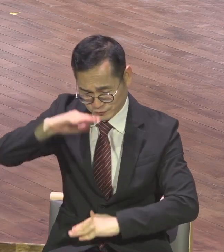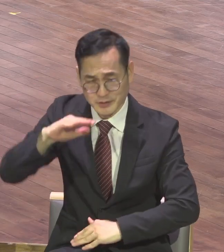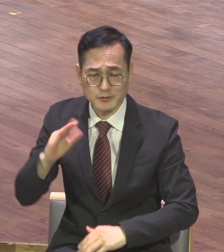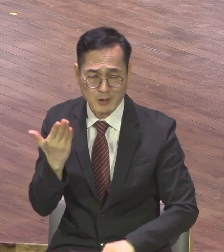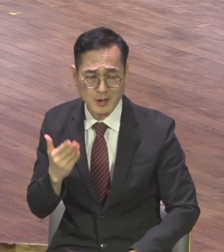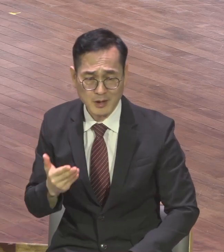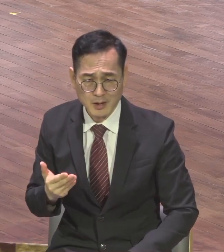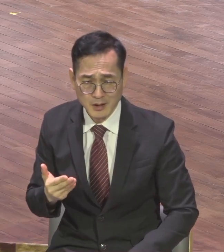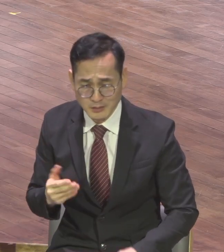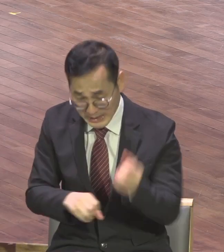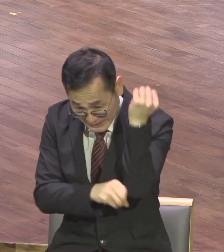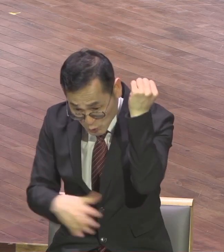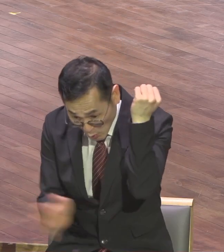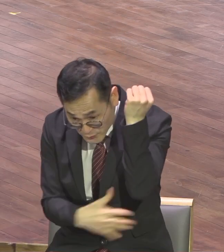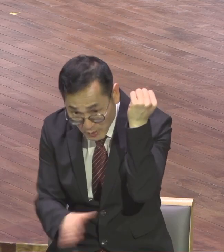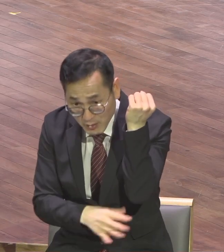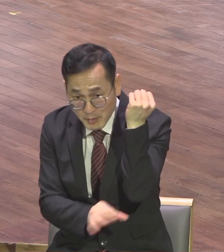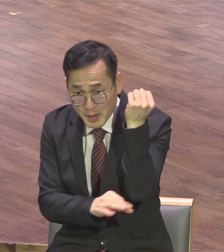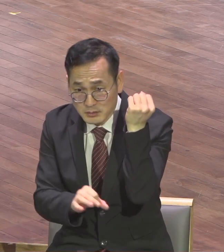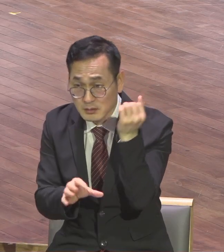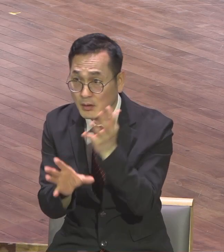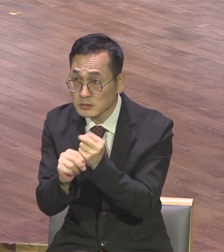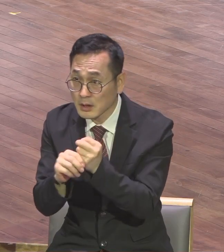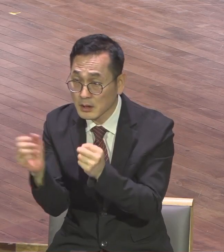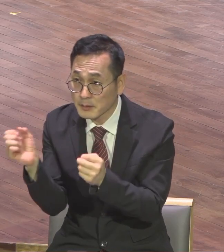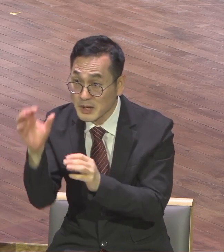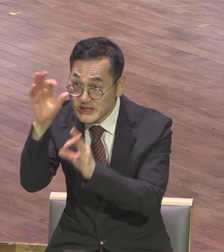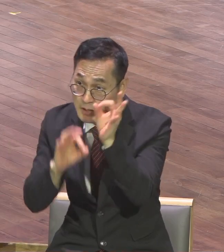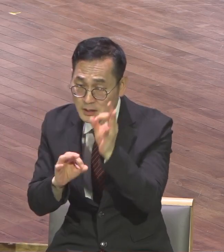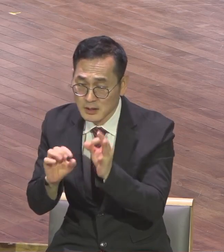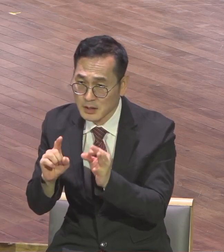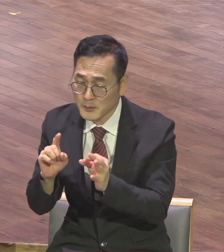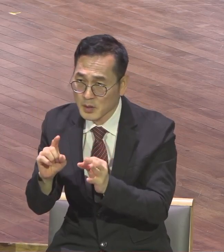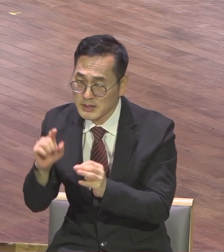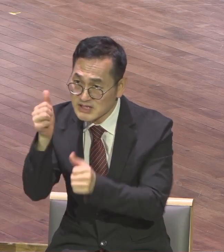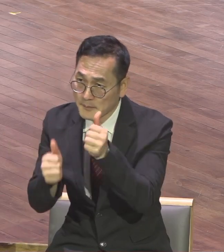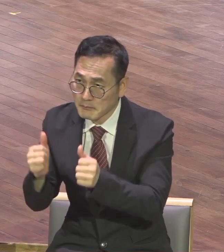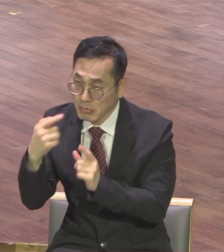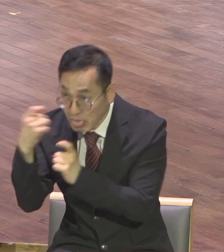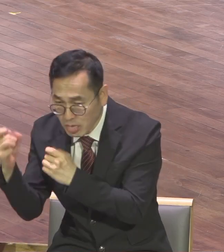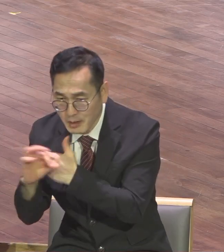어느 순간에 넘어집니다. 어느 순간에 도태되어버려요.